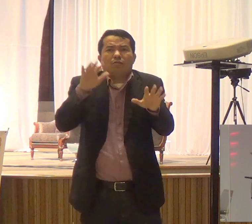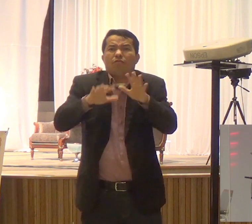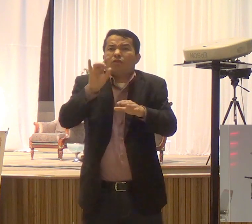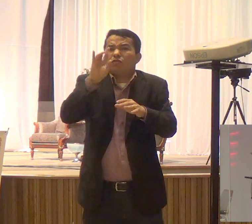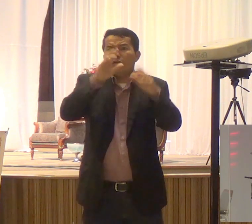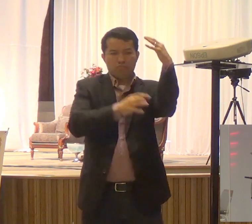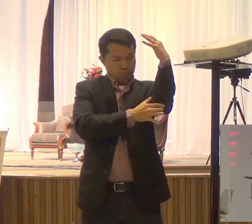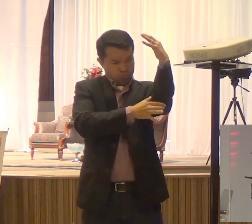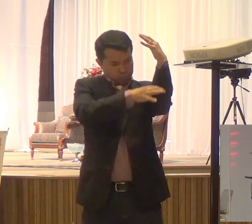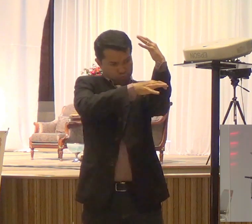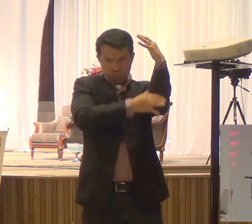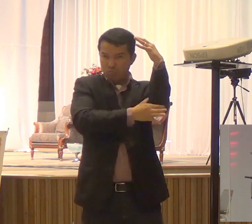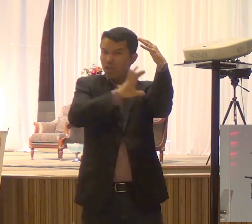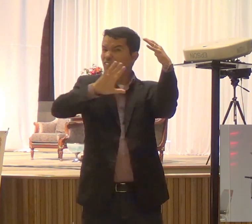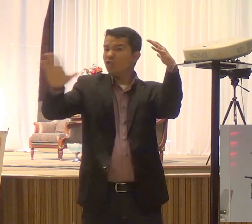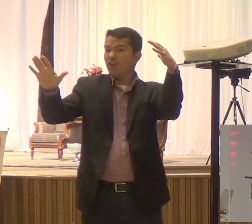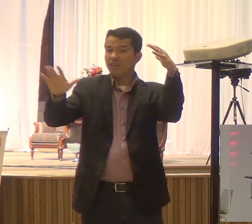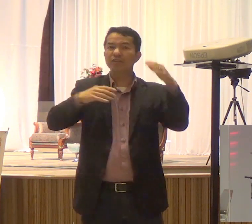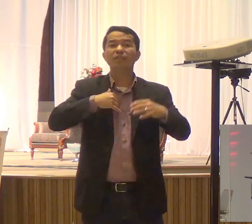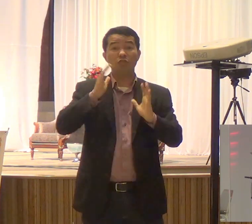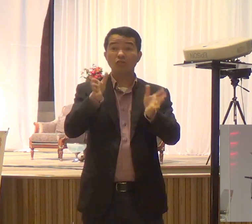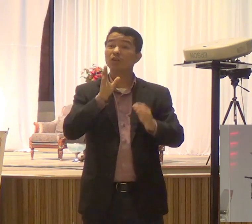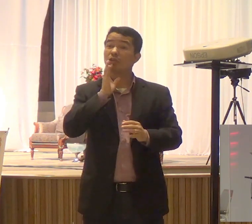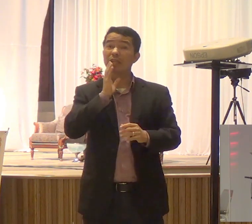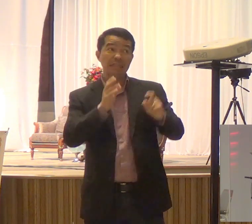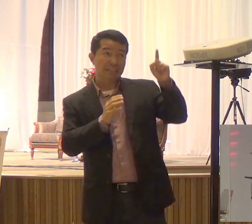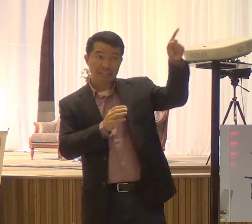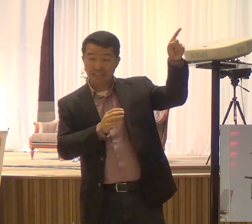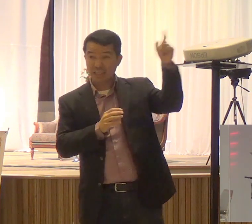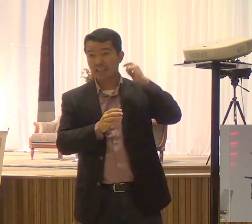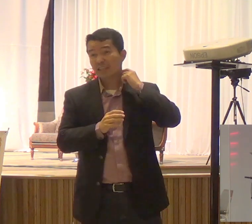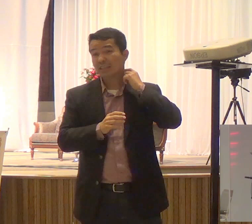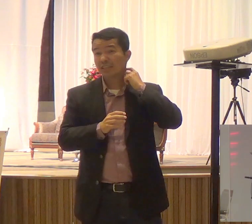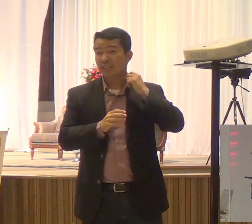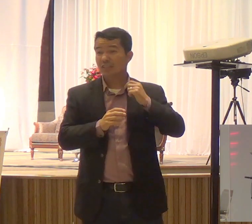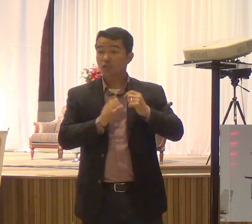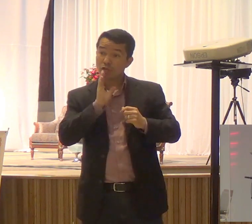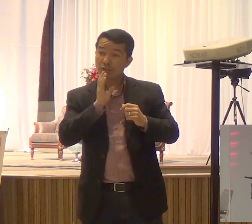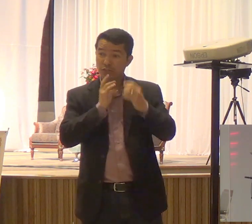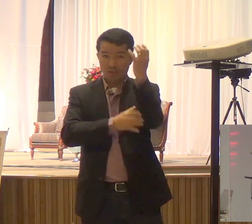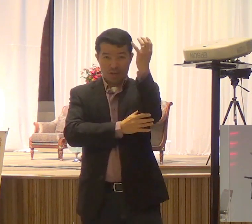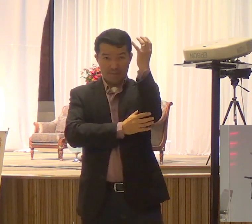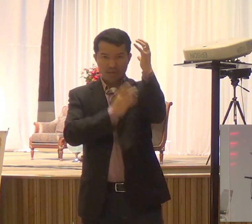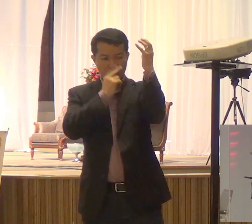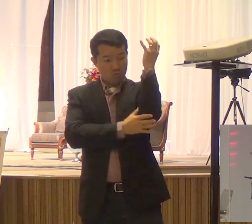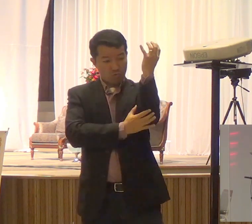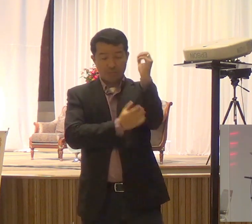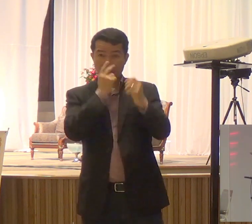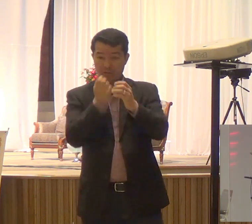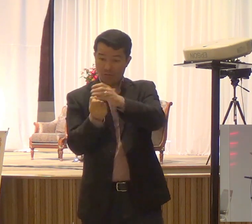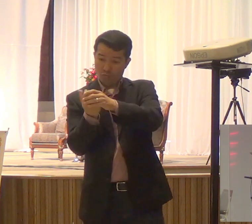conhecer a videira, eu tive a oportunidade de visitar uma vinha muito legal, e a videira sai ali de baixo, e é um